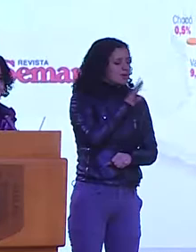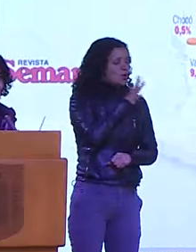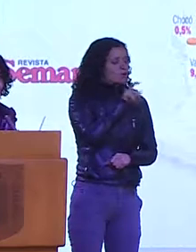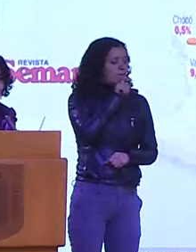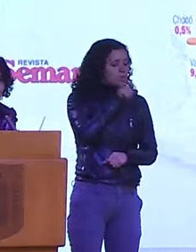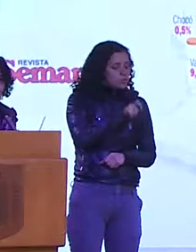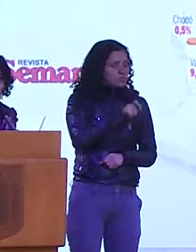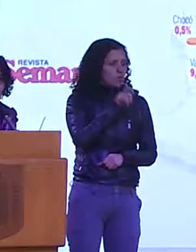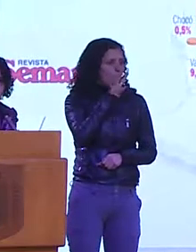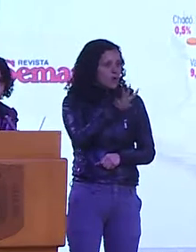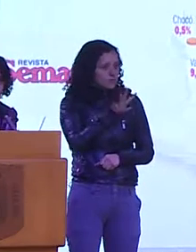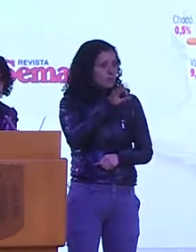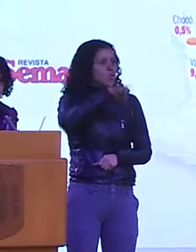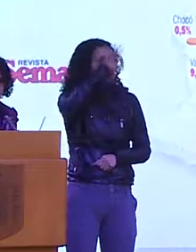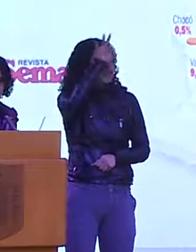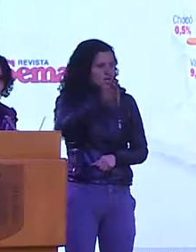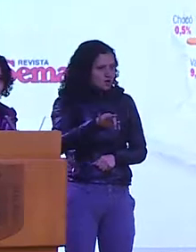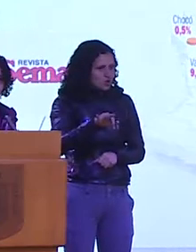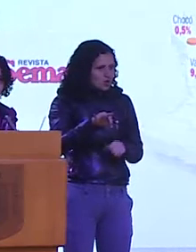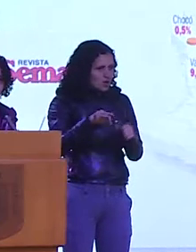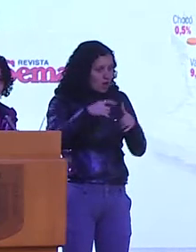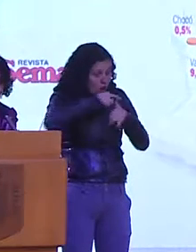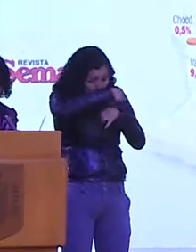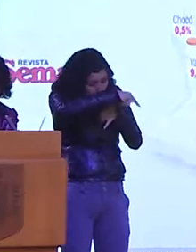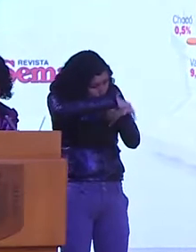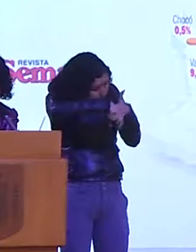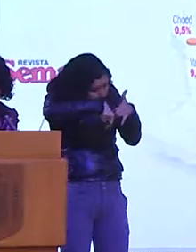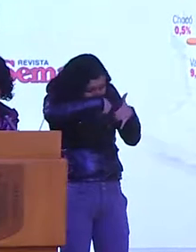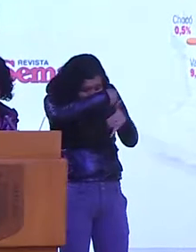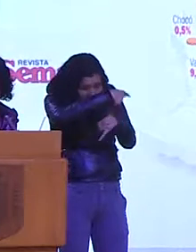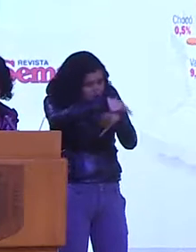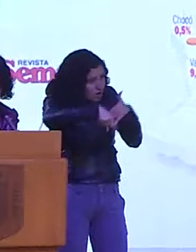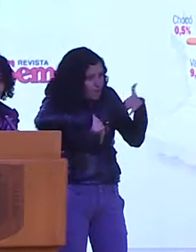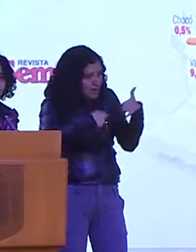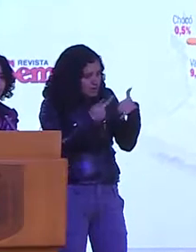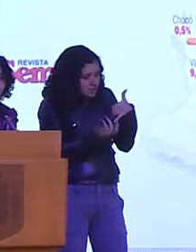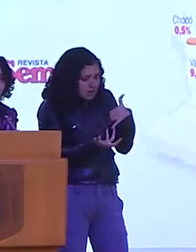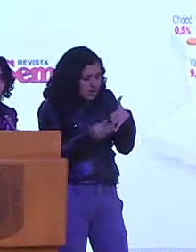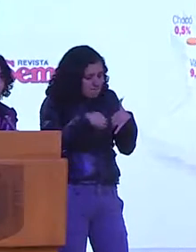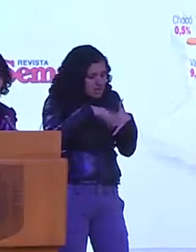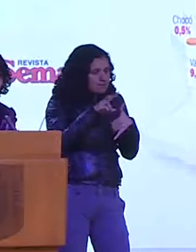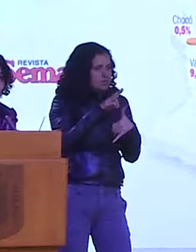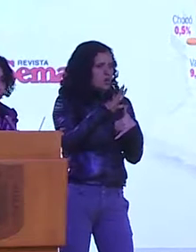24.4% del ingreso de todo el país. Fíjense, la que sigue